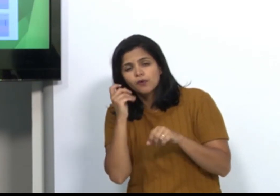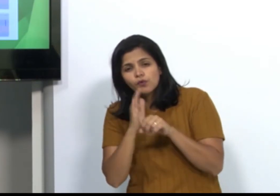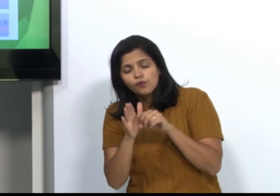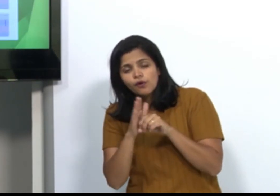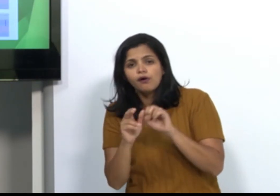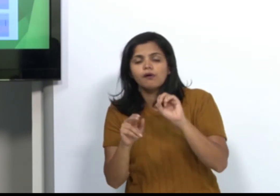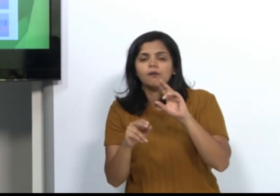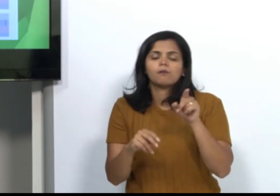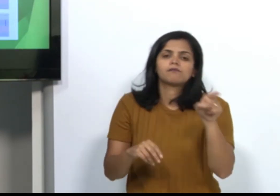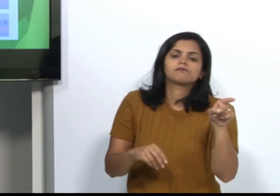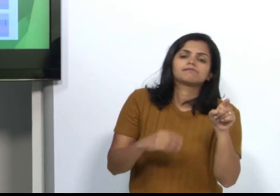Se há dúvida,